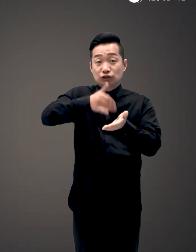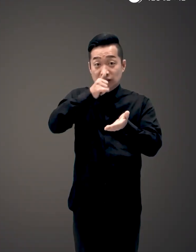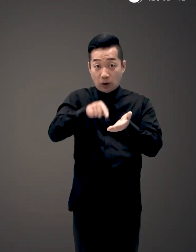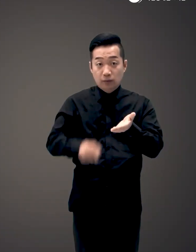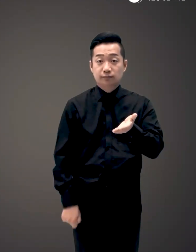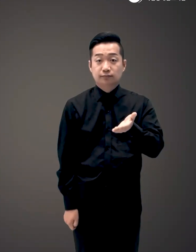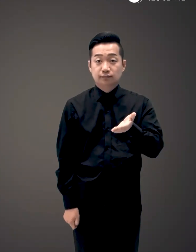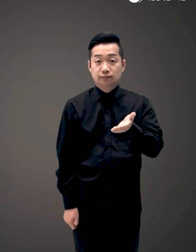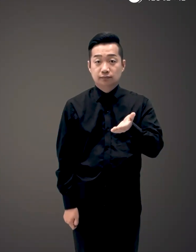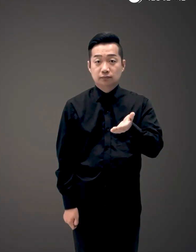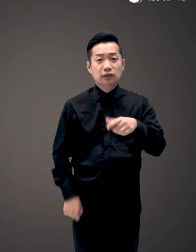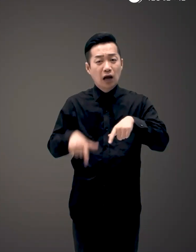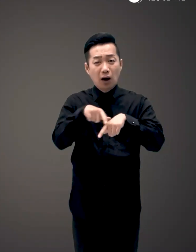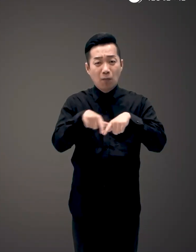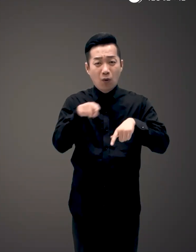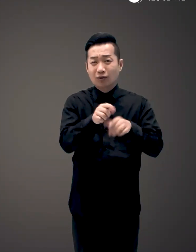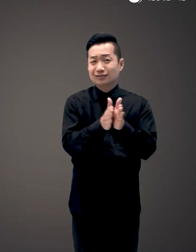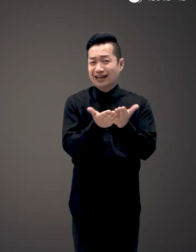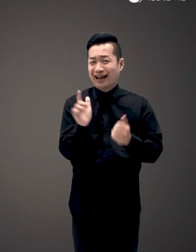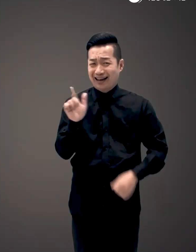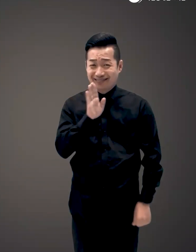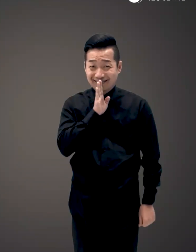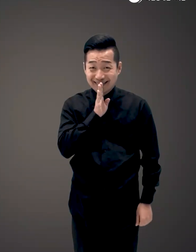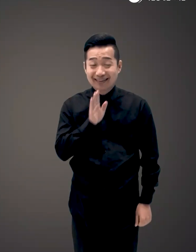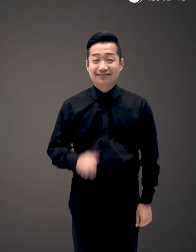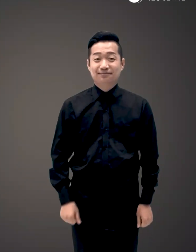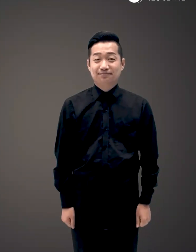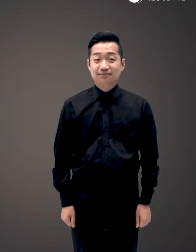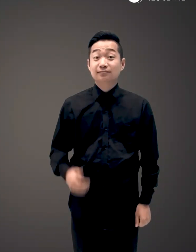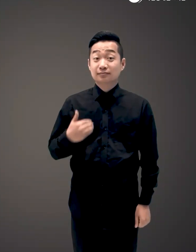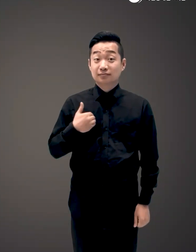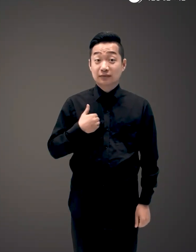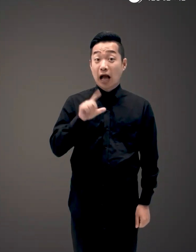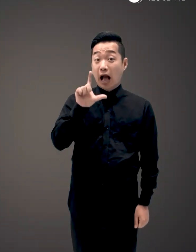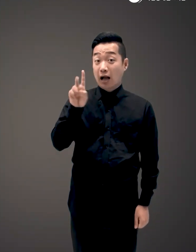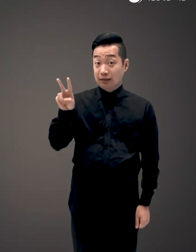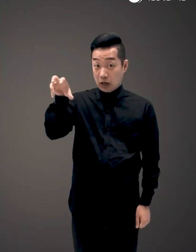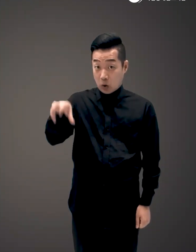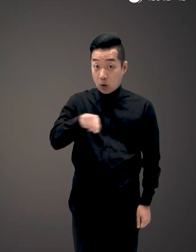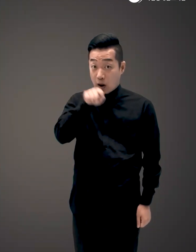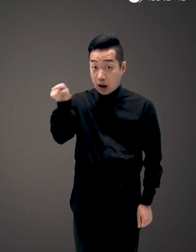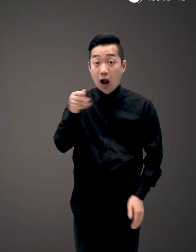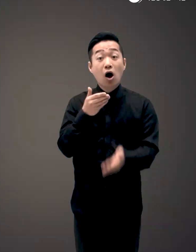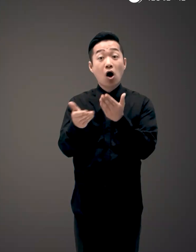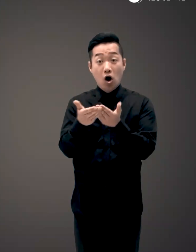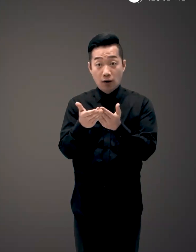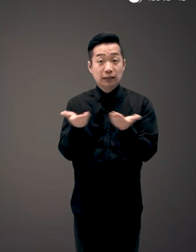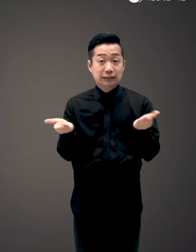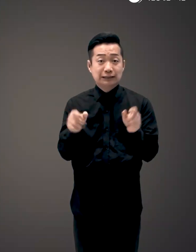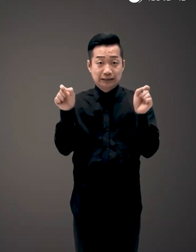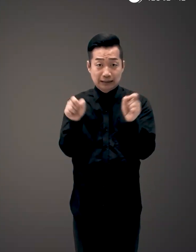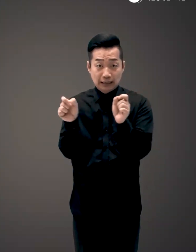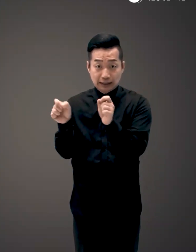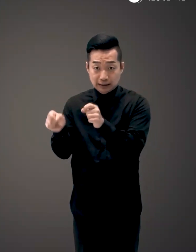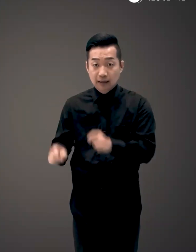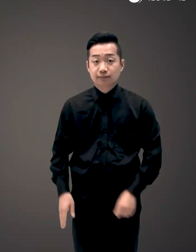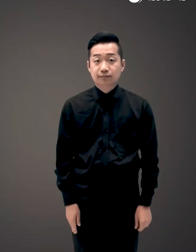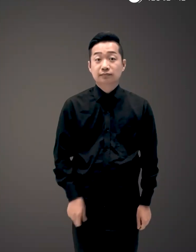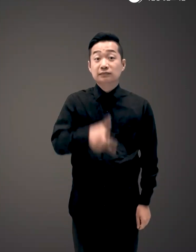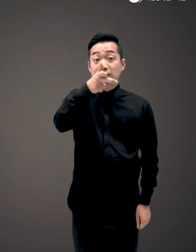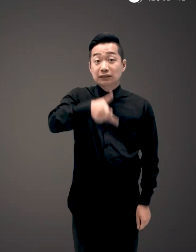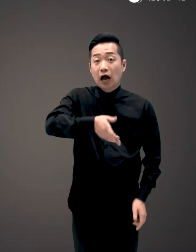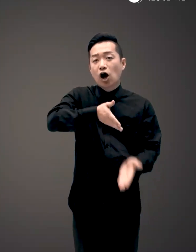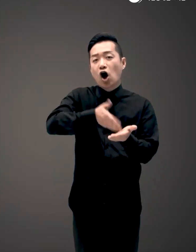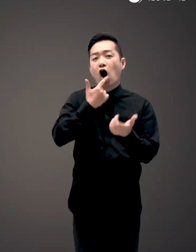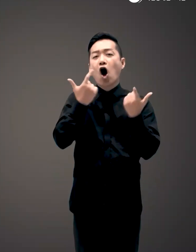앞에 카드뉴스가 있는 책이 흔치 않은데, 제가 이제 라스베가스에 가서 경험했던 일을 짧게 글로